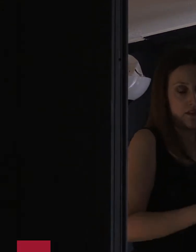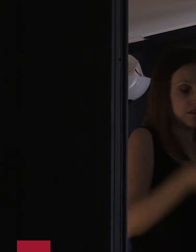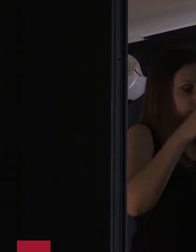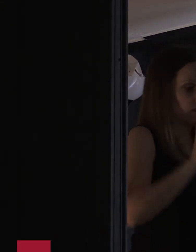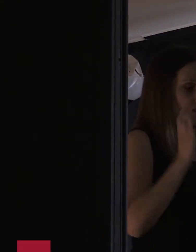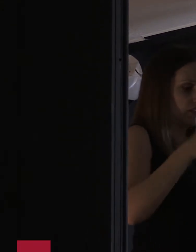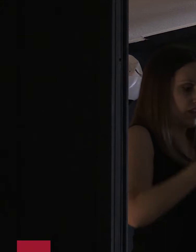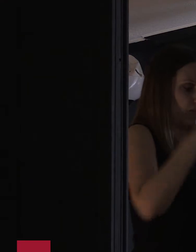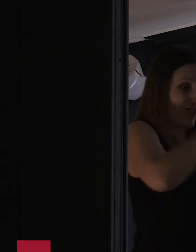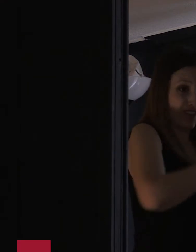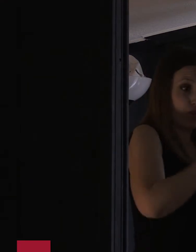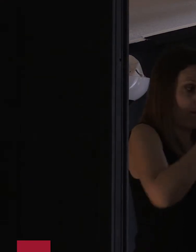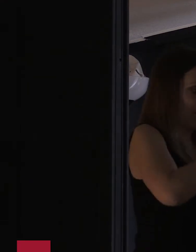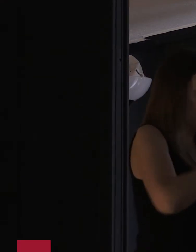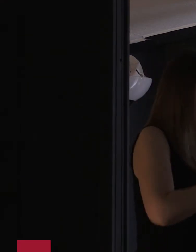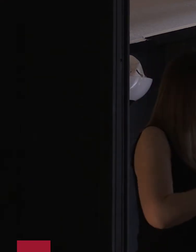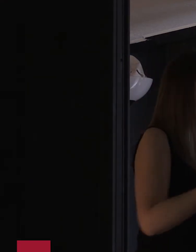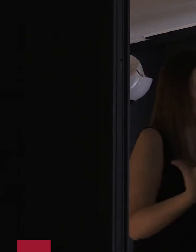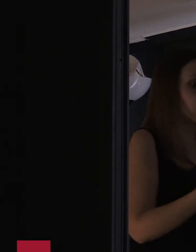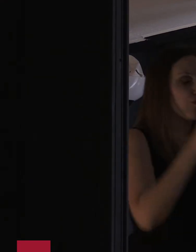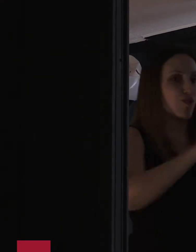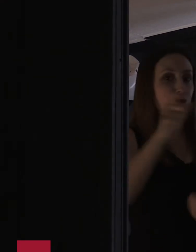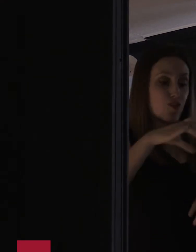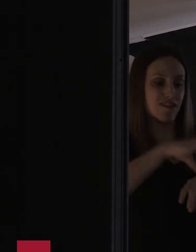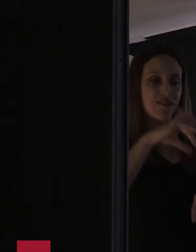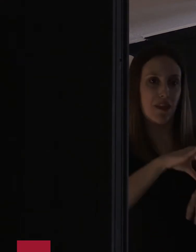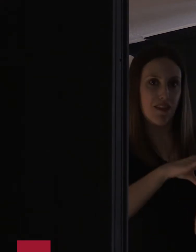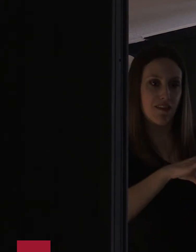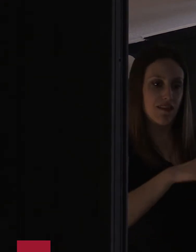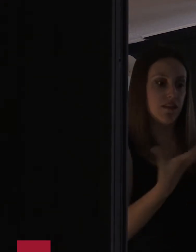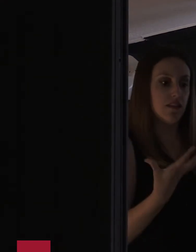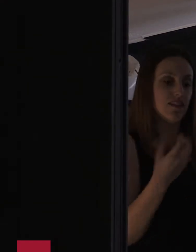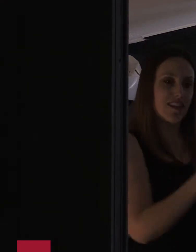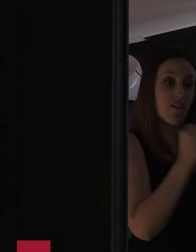médicos increíbles que trabajan con los pacientes es un lujazo.